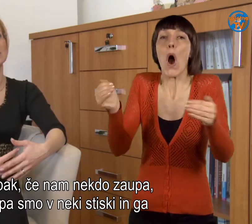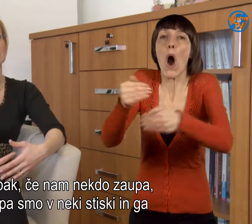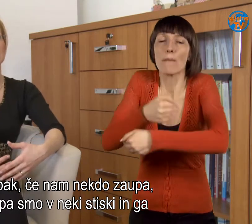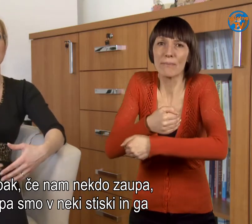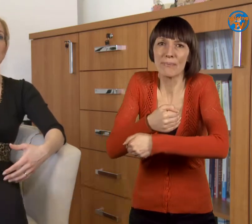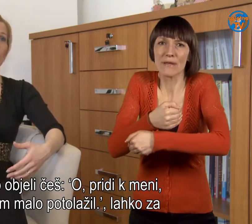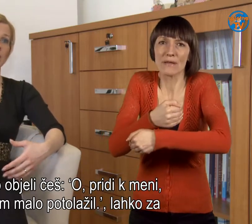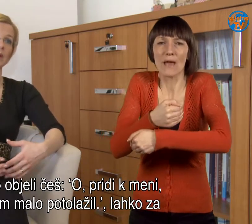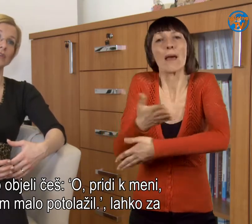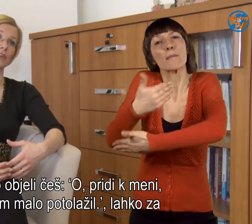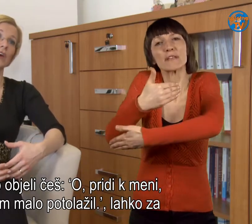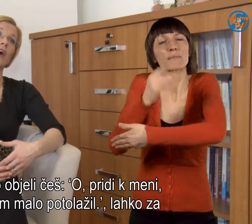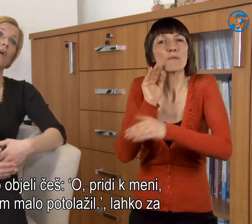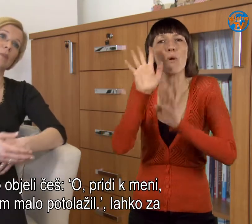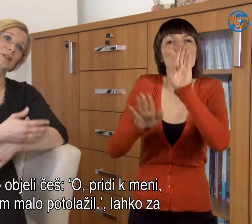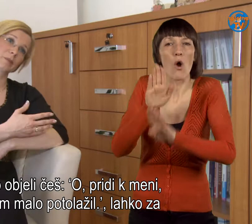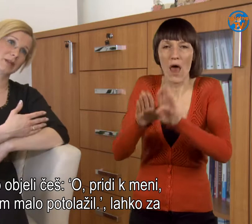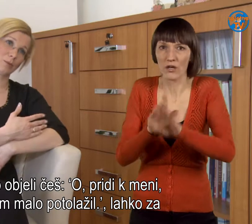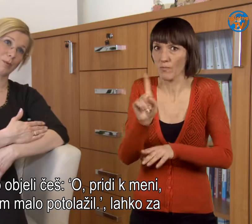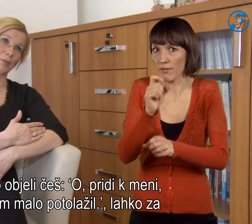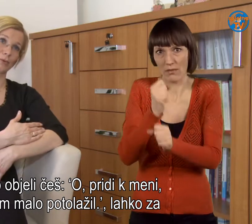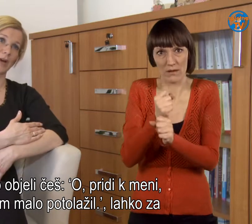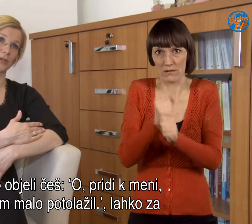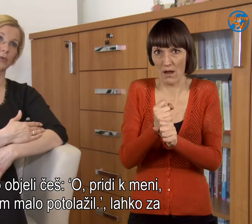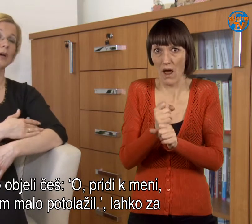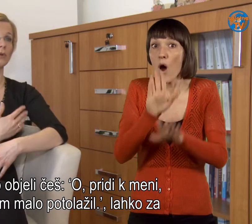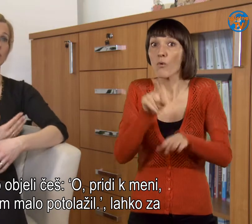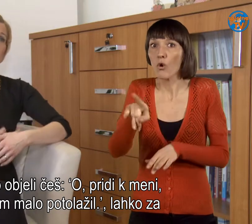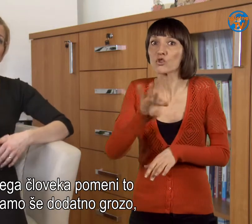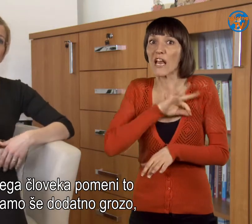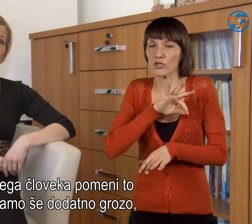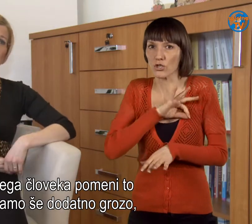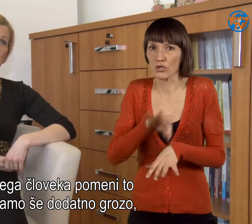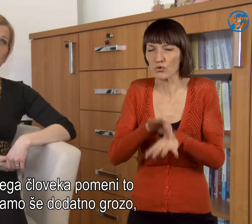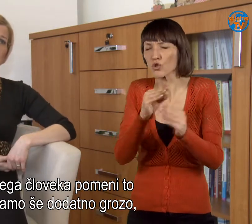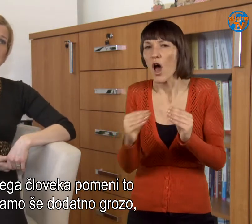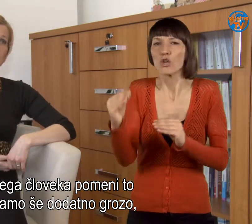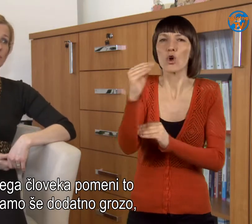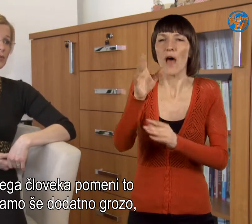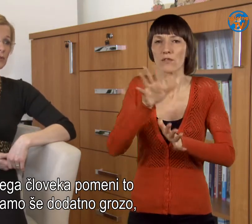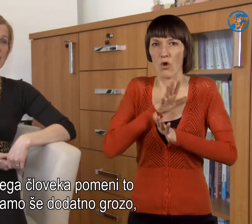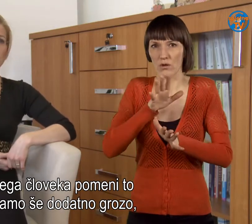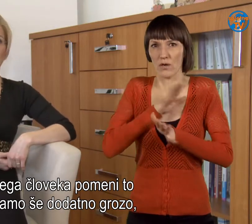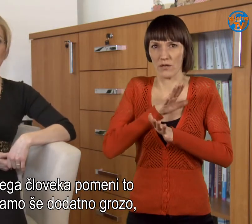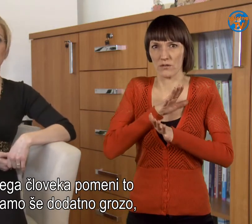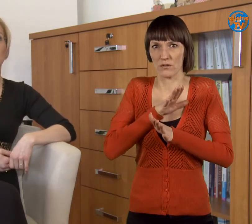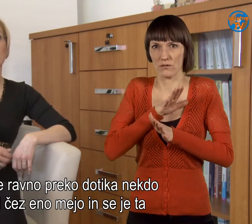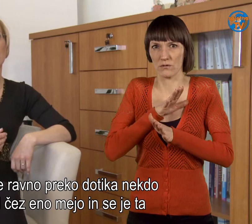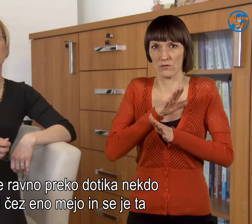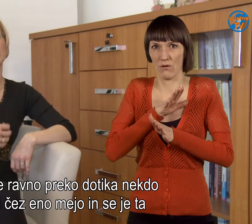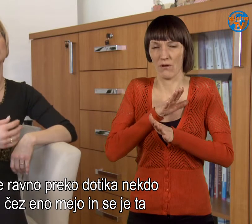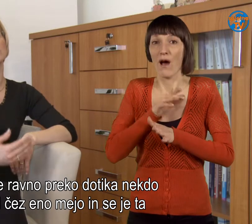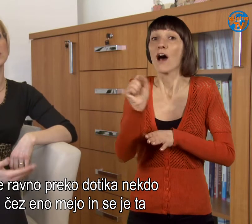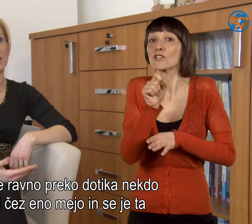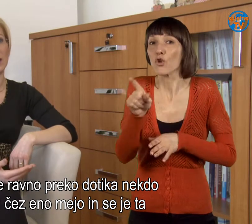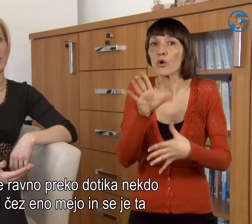neki stiski in ga bomo objeli, češ, pridi k meni, te bom malo potolažil, to lahko za tega človeka pomeni samo še dodatno grozo, ker